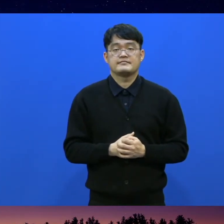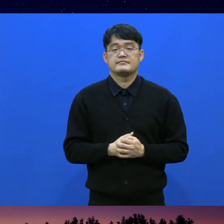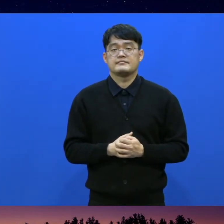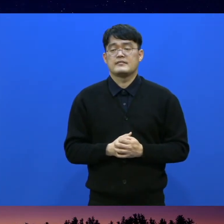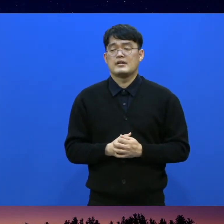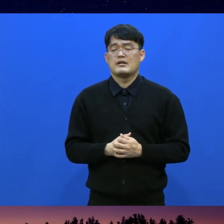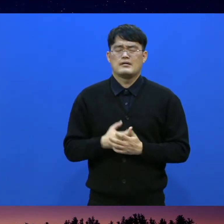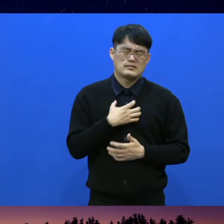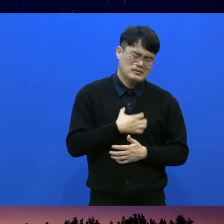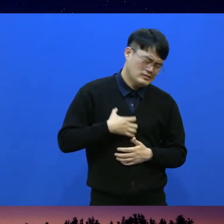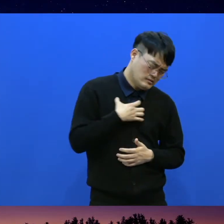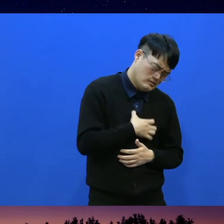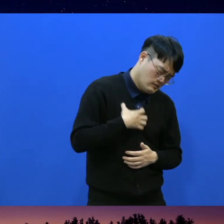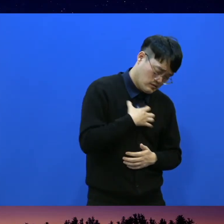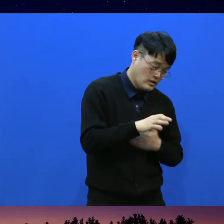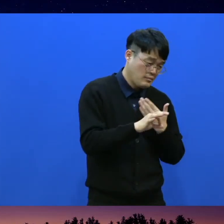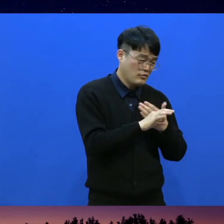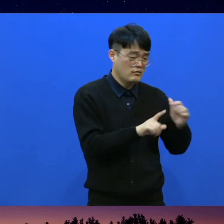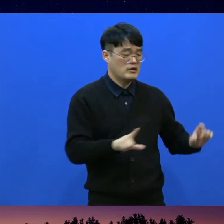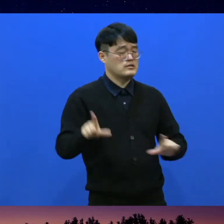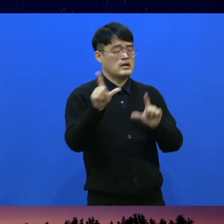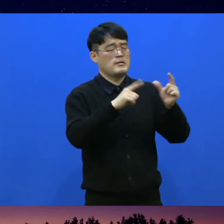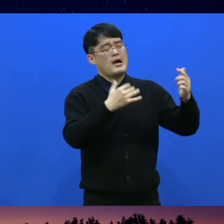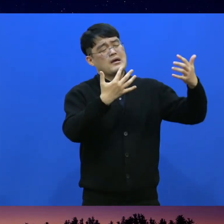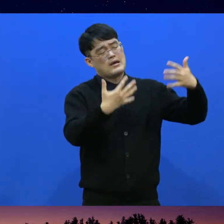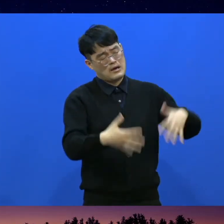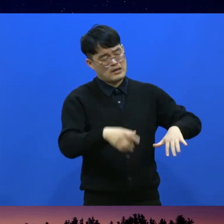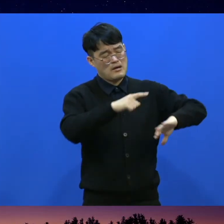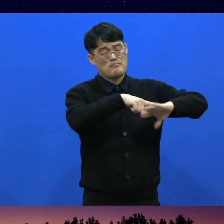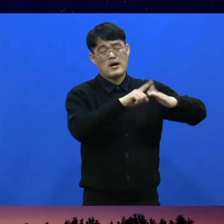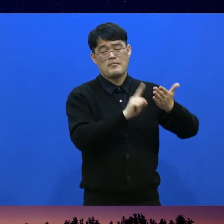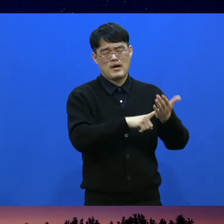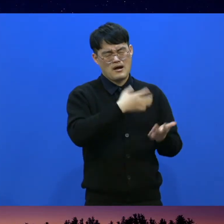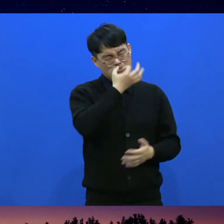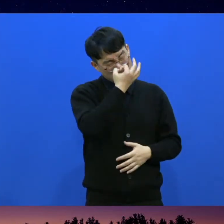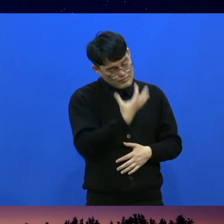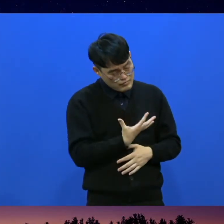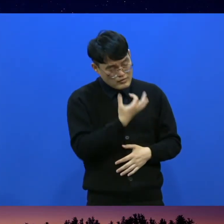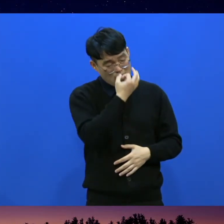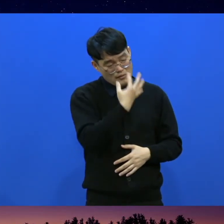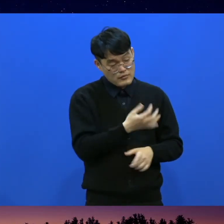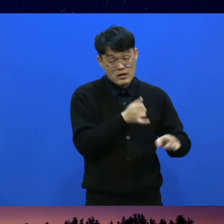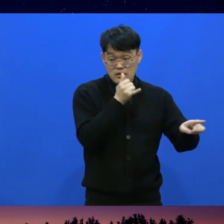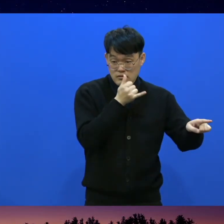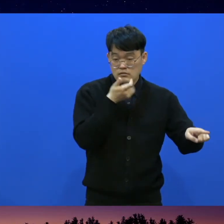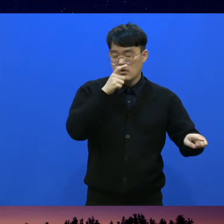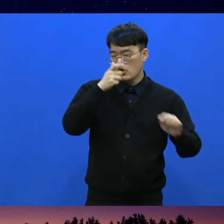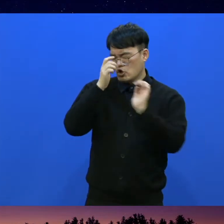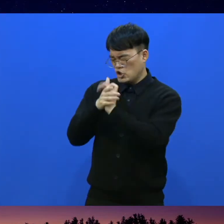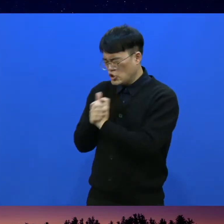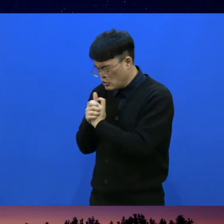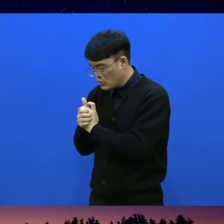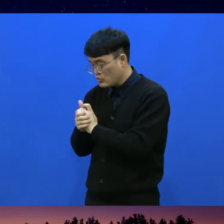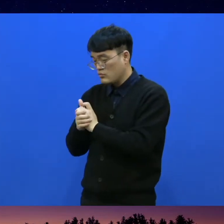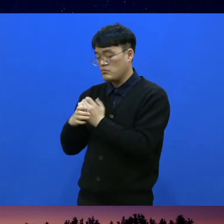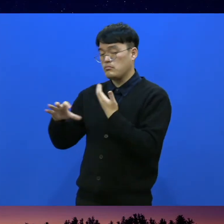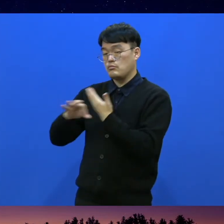염려를 할수록 우리를 힘들게 합니다. 삶을 약화시킵니다. 마음을 흐리게 합니다. 기도는 우리의 영혼을 가면 할수록